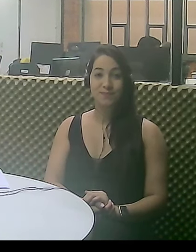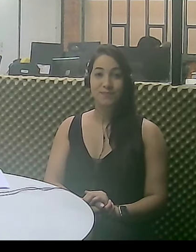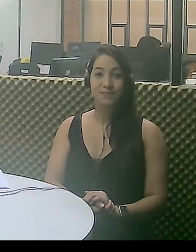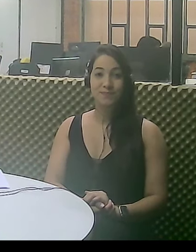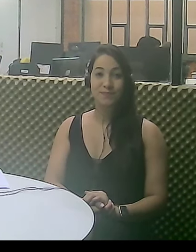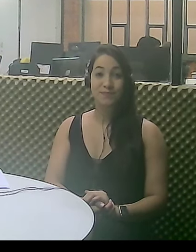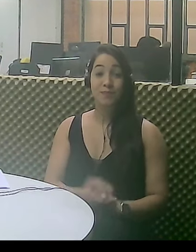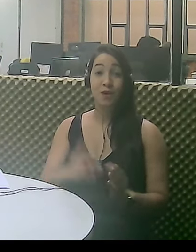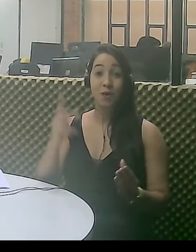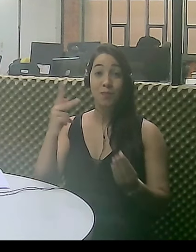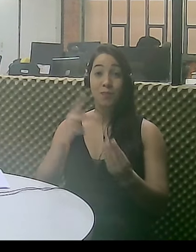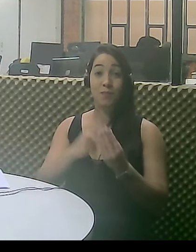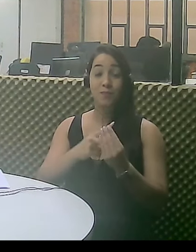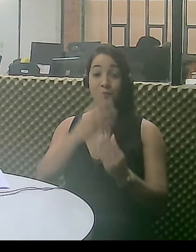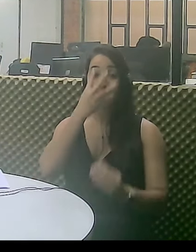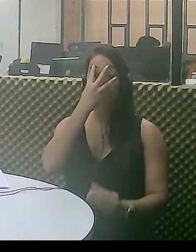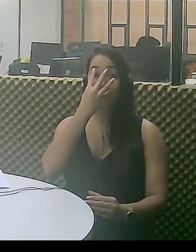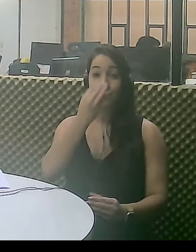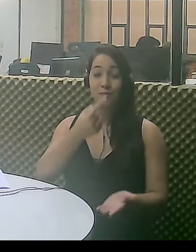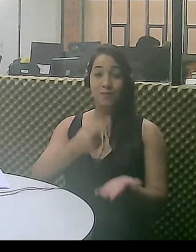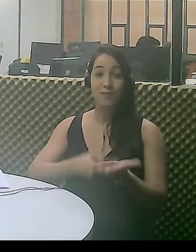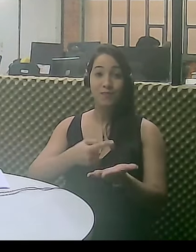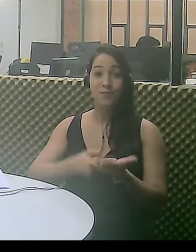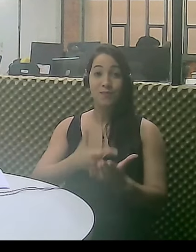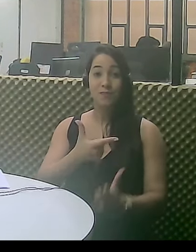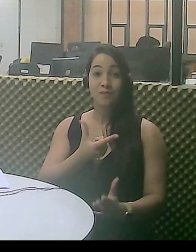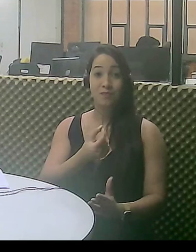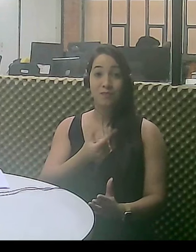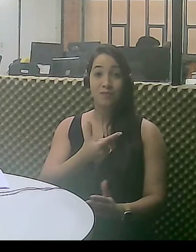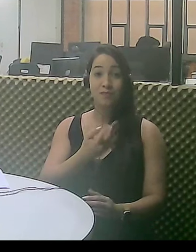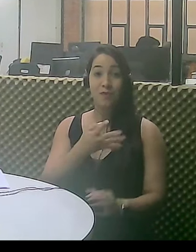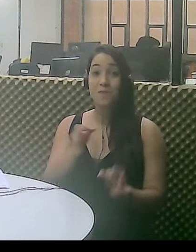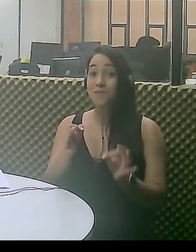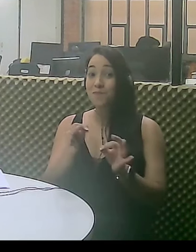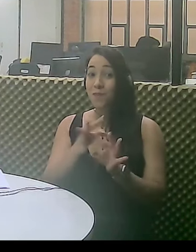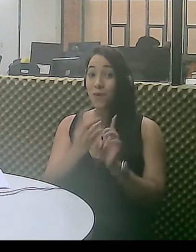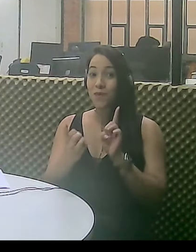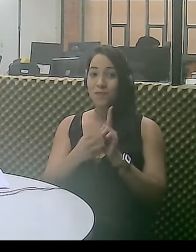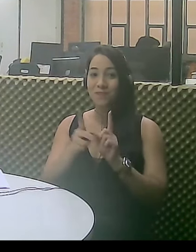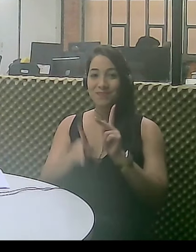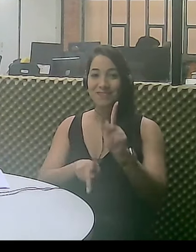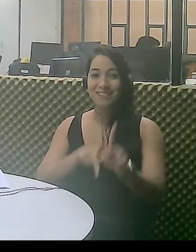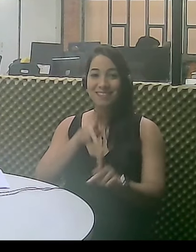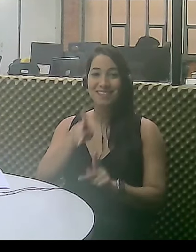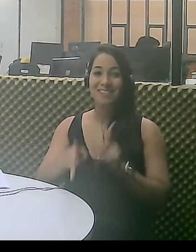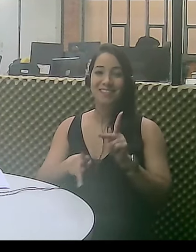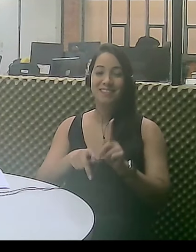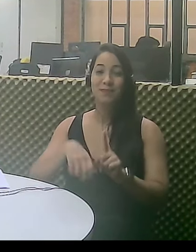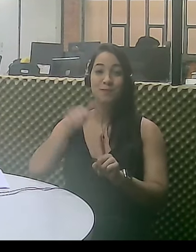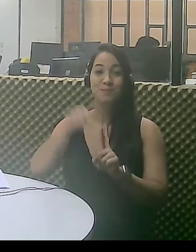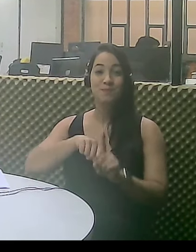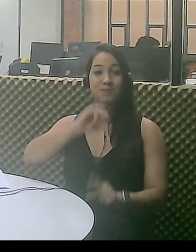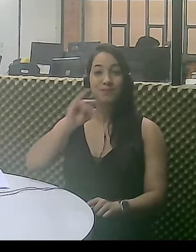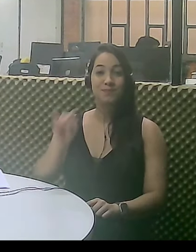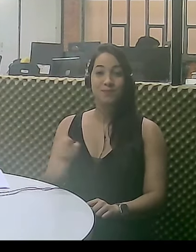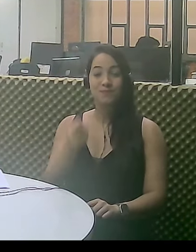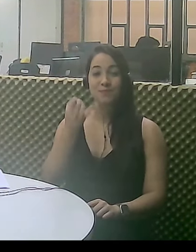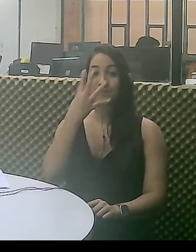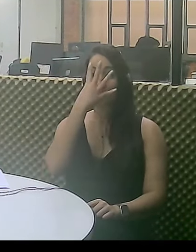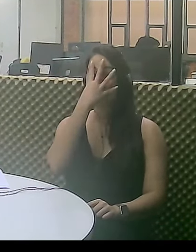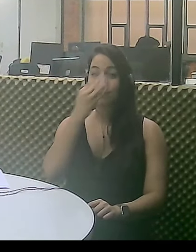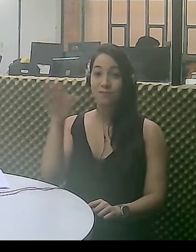E o Procon Móvel já está com a agenda de 2024 pronta para atender a população. Para o mês de janeiro, a